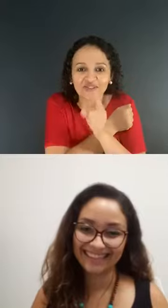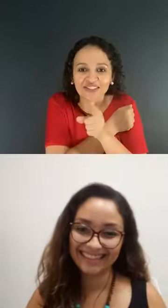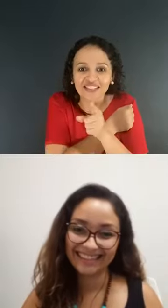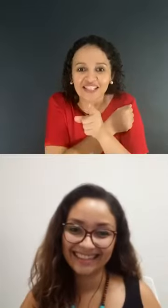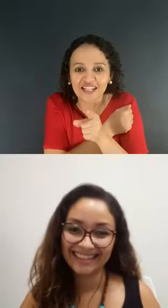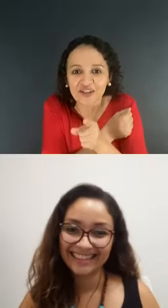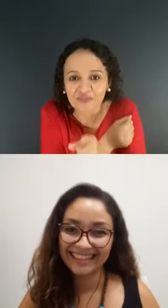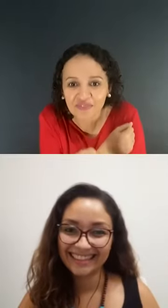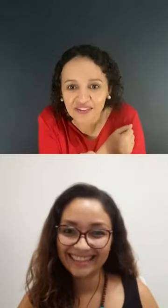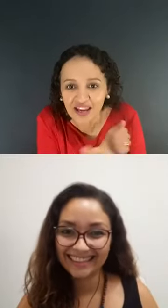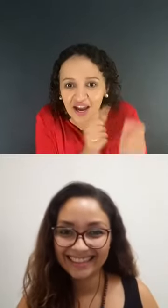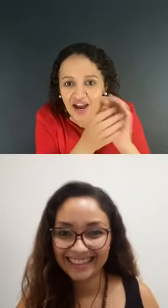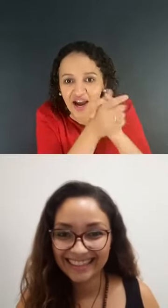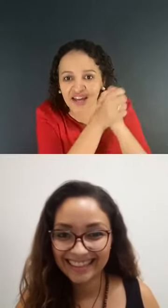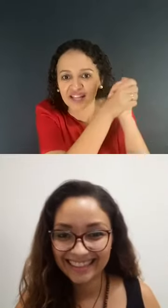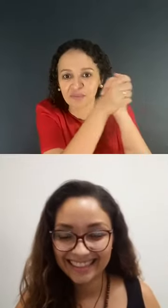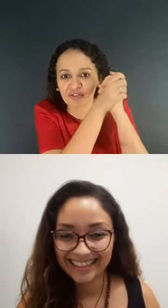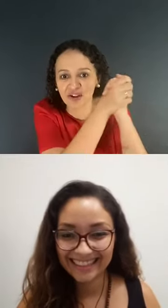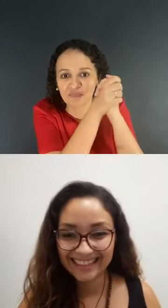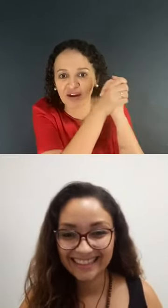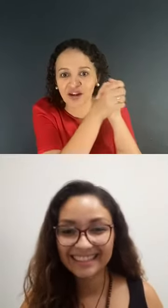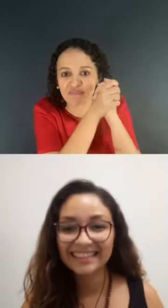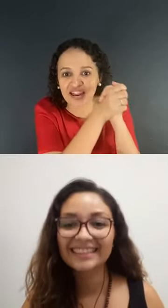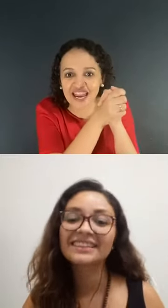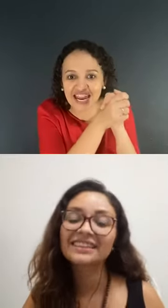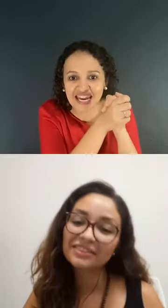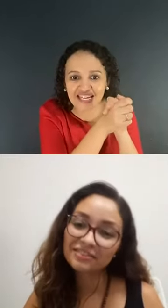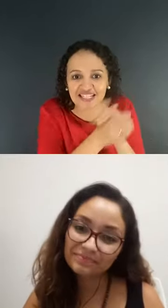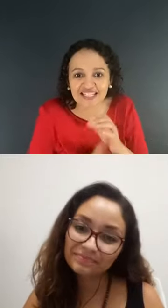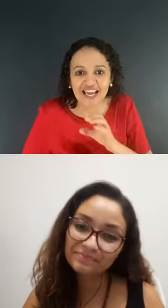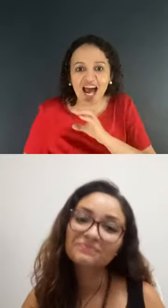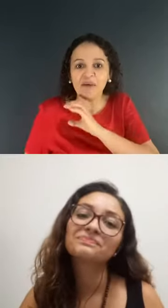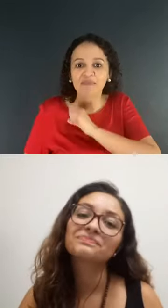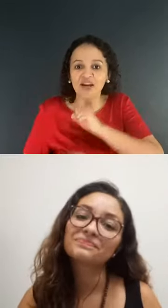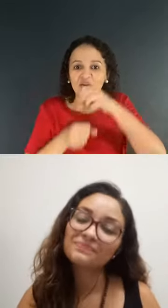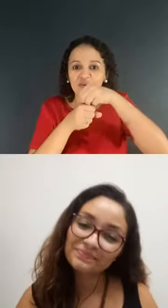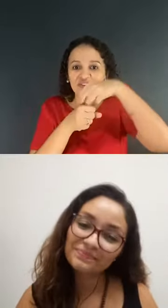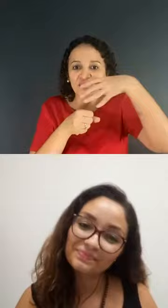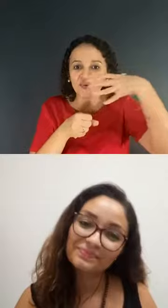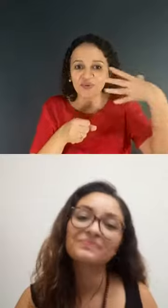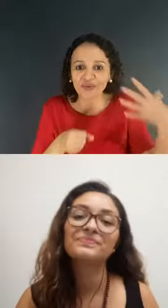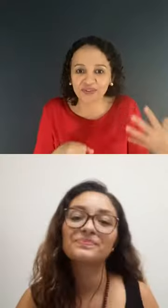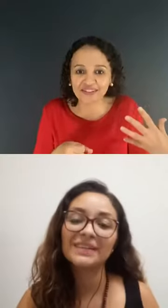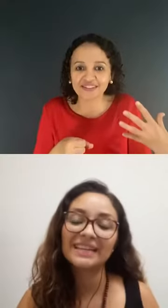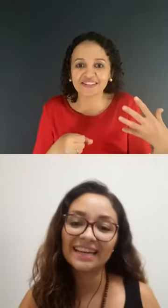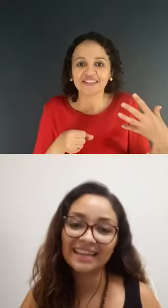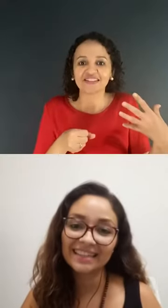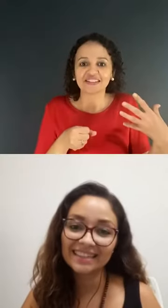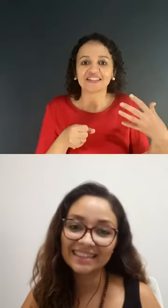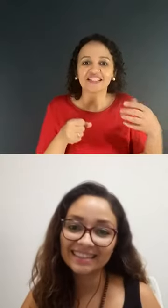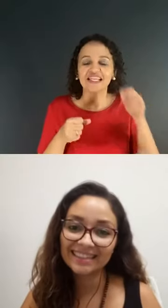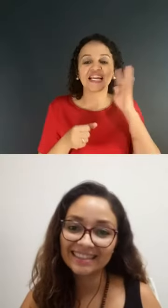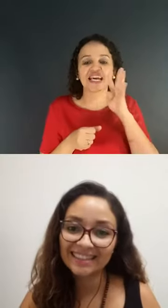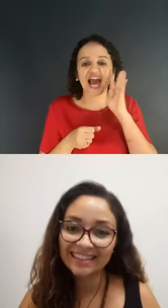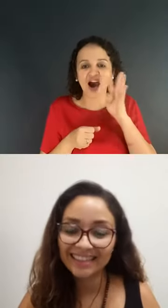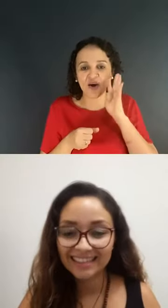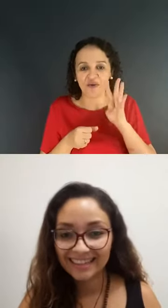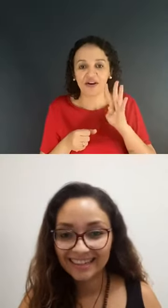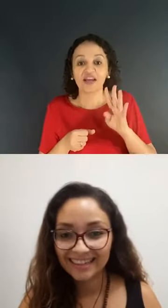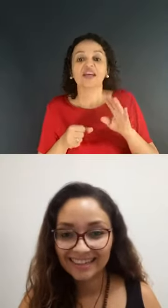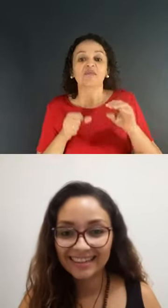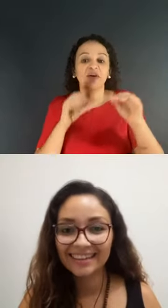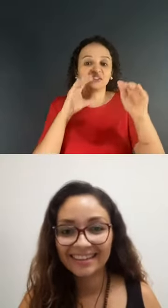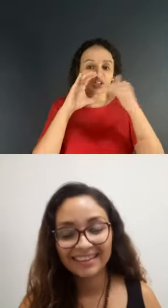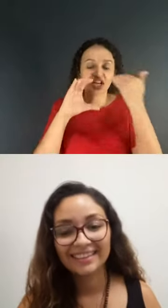abraço para você. A Débora falando parabéns, amei o conteúdo. Obrigada. Que